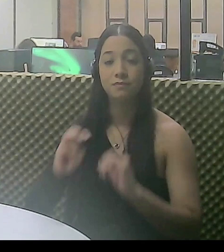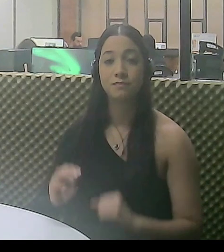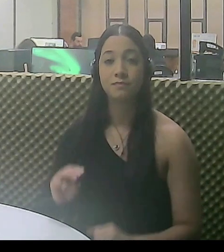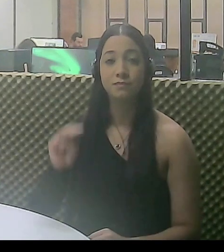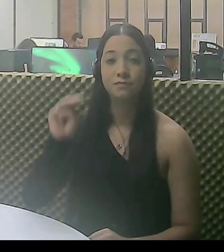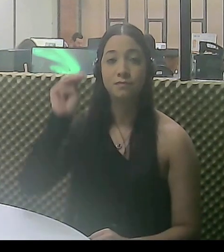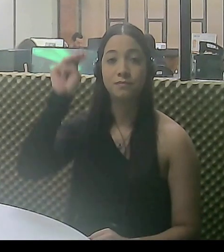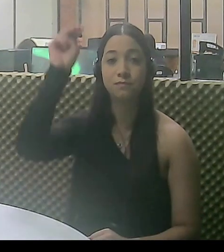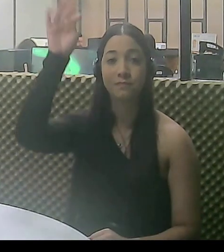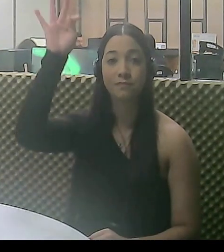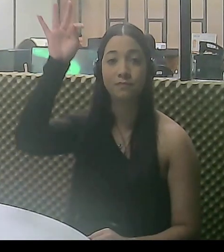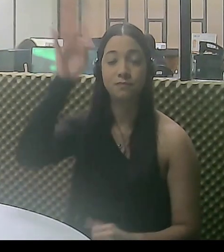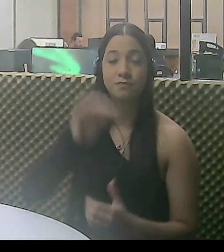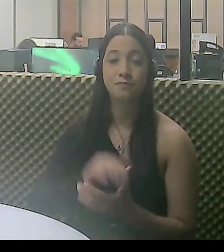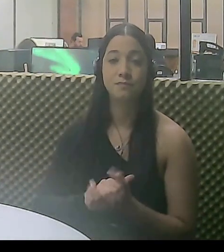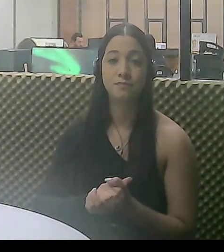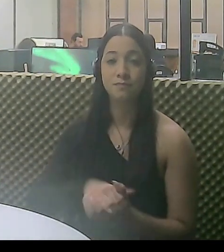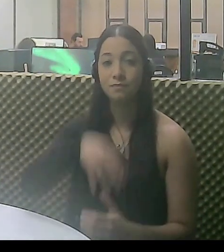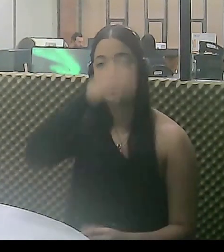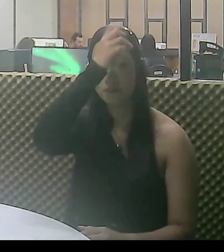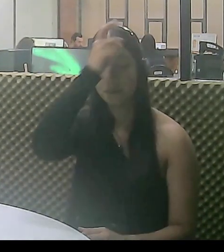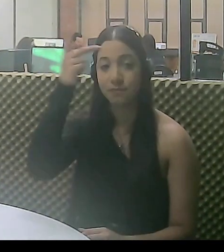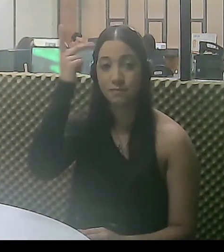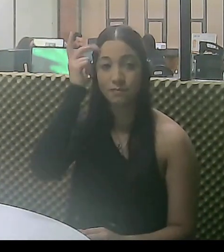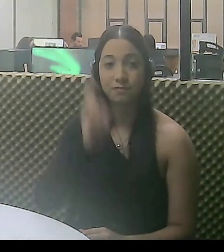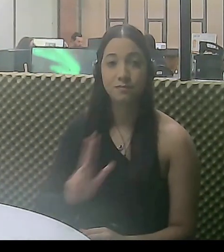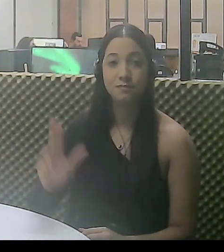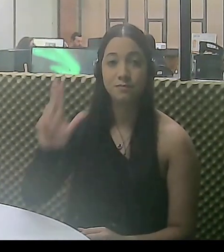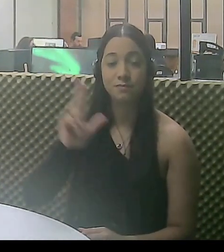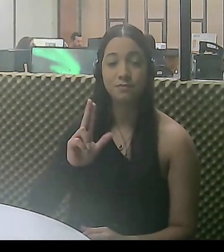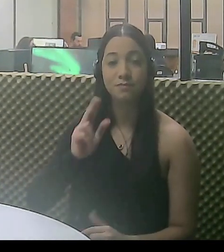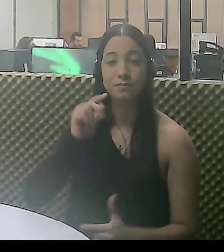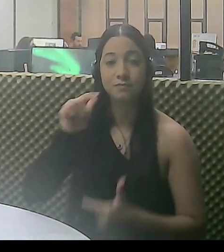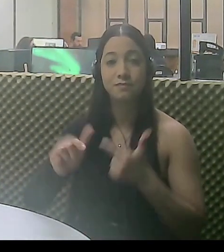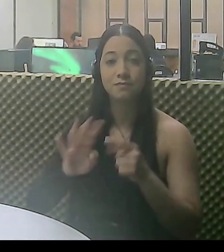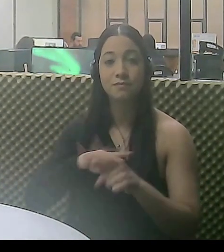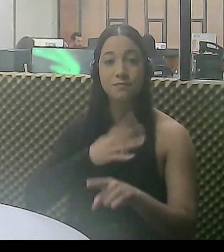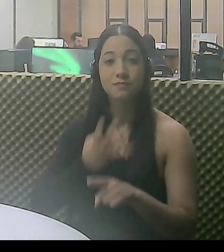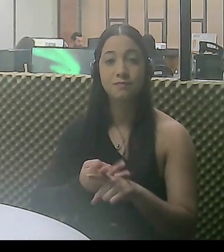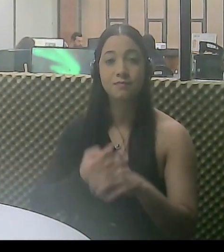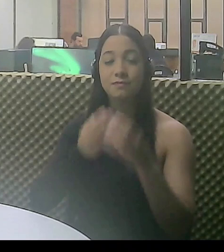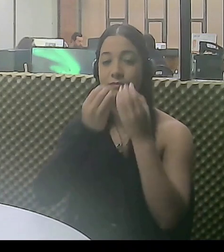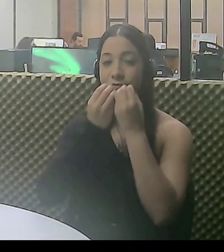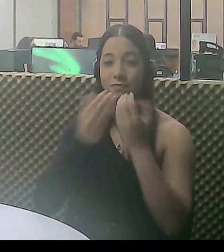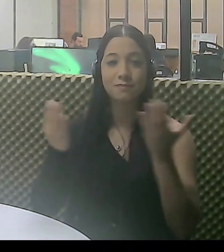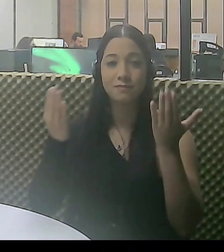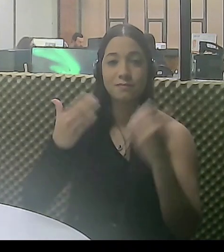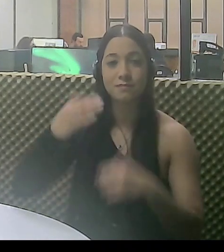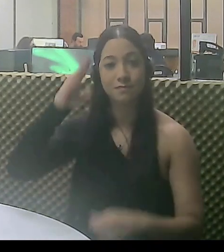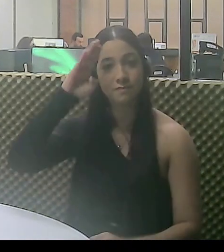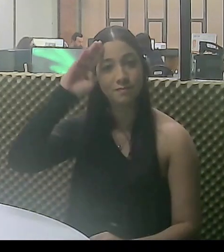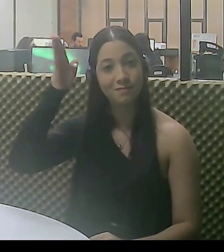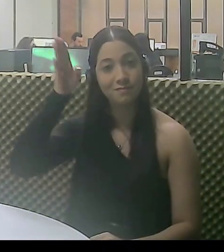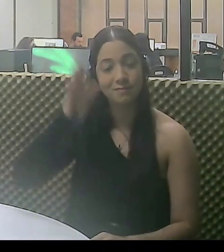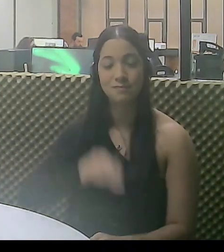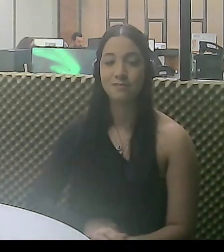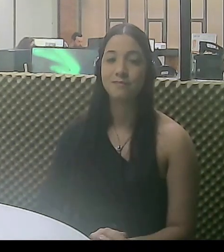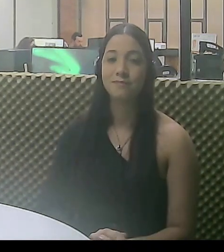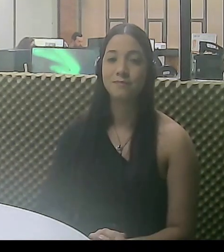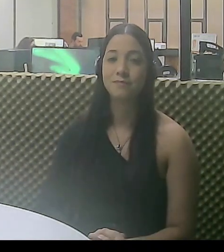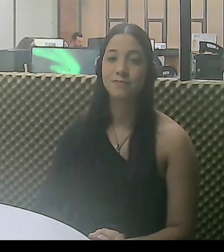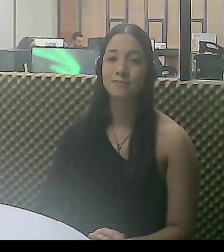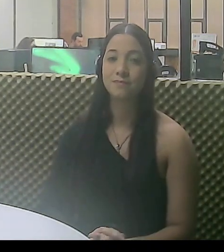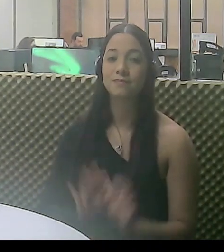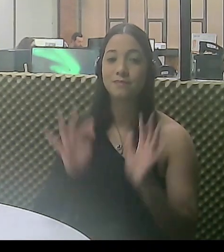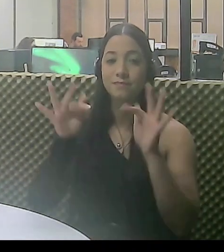Comunicação, Marco Túlio de Castro Cariman. Prefeitura de Uberlândia. Fazer mais, fazer bem. Até a próxima.